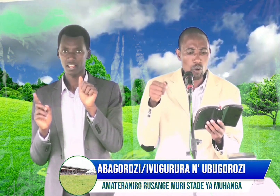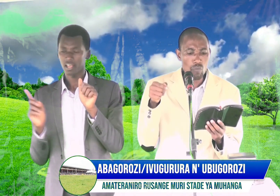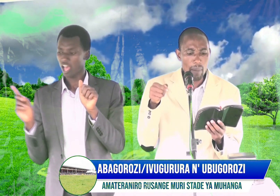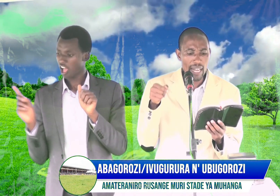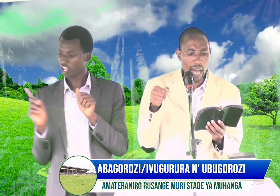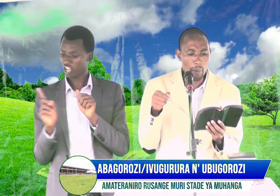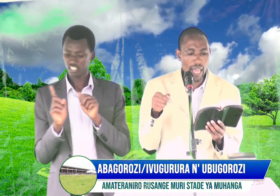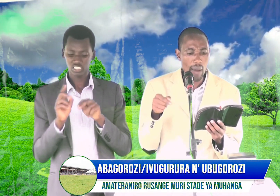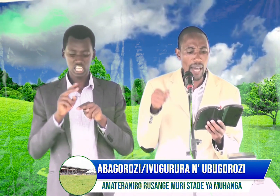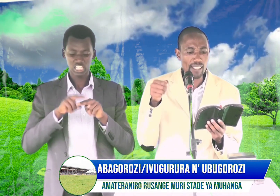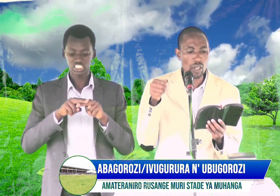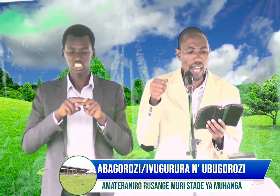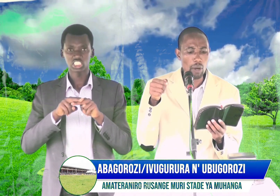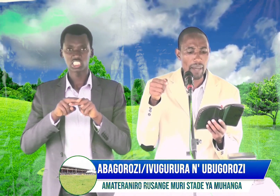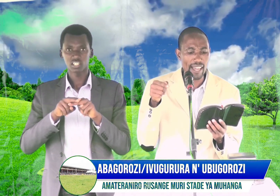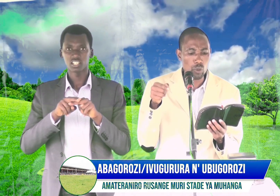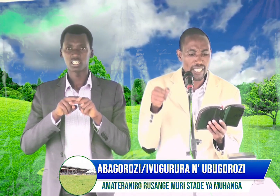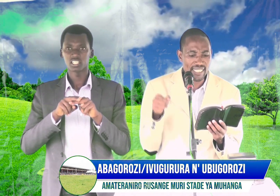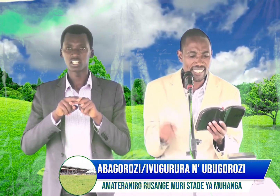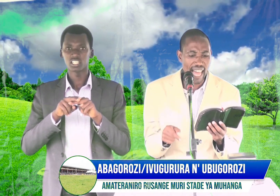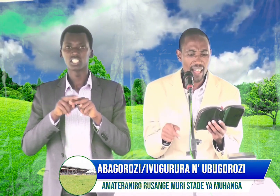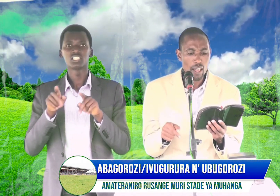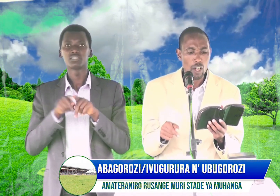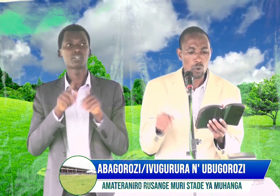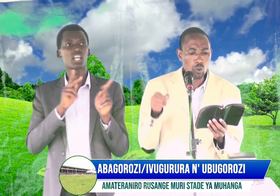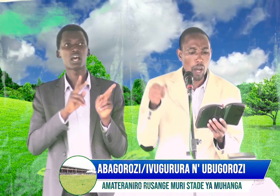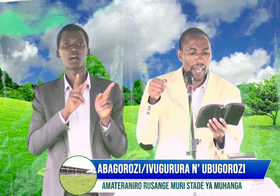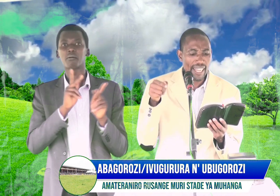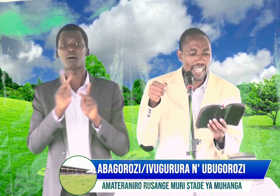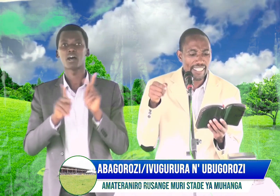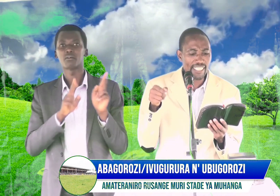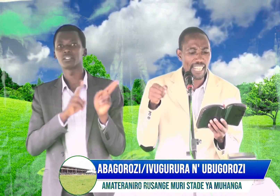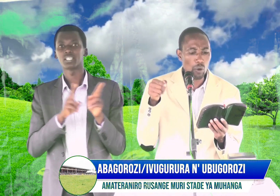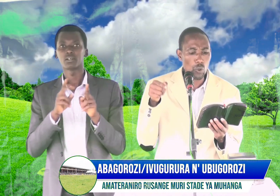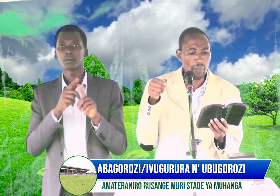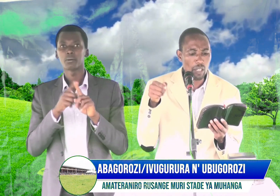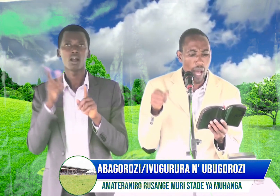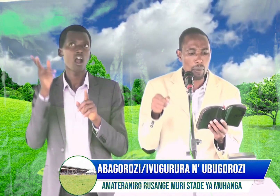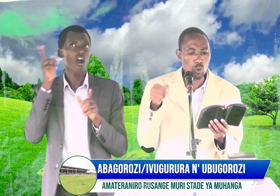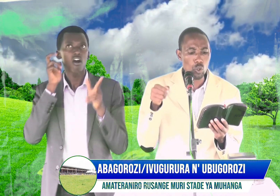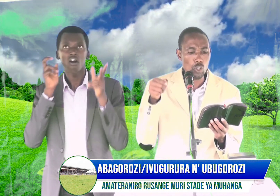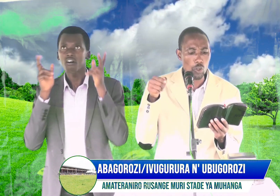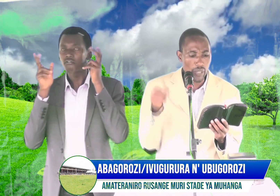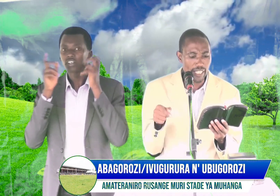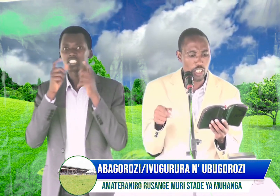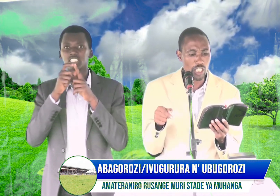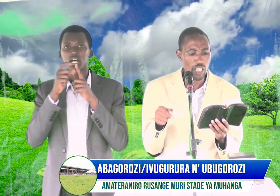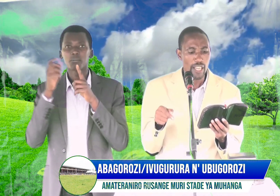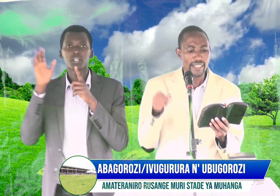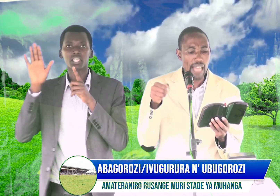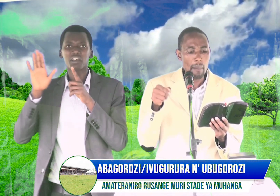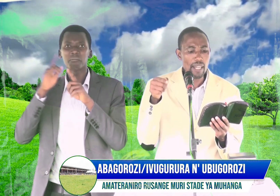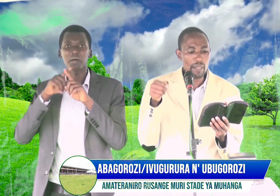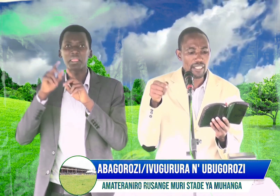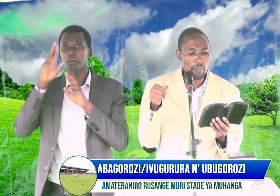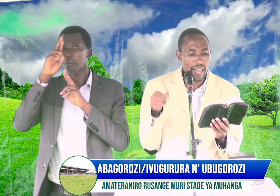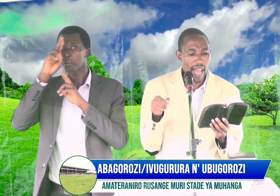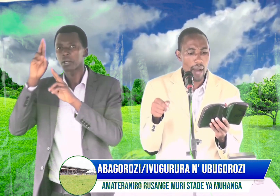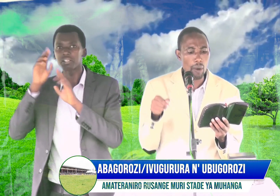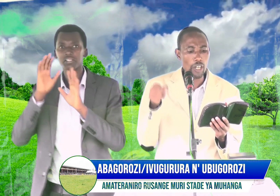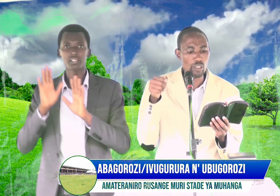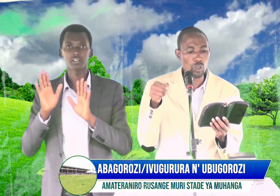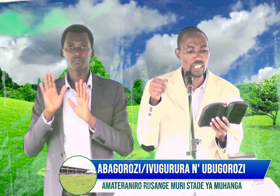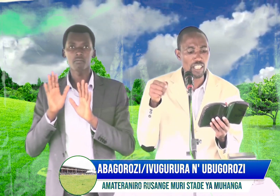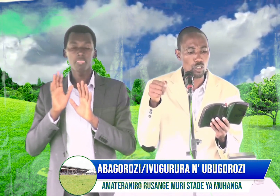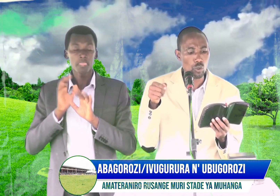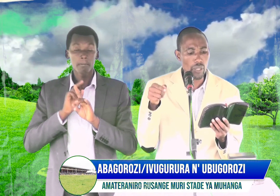kandi bakumva amagambo yawe ariko ntabwo bayakurikiza kuko berekanisha ururimi rwabo urukundo rwinshi nyamara imitima